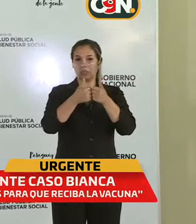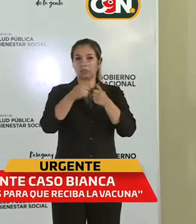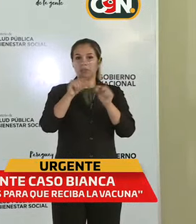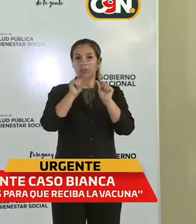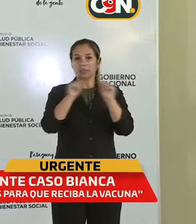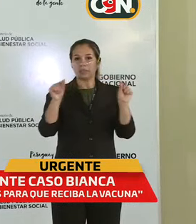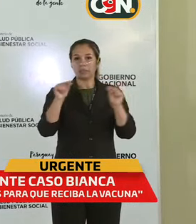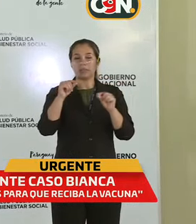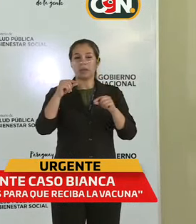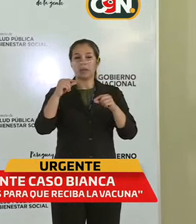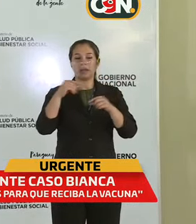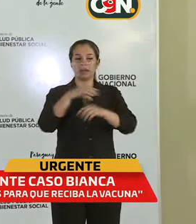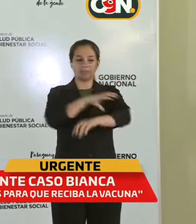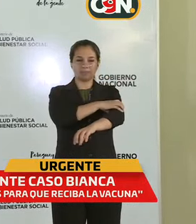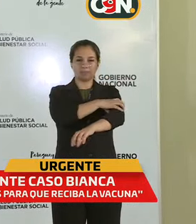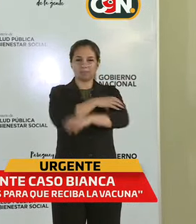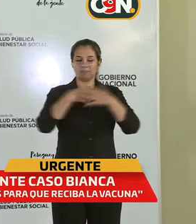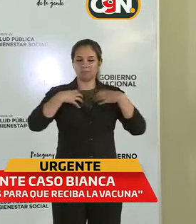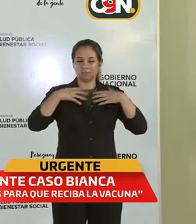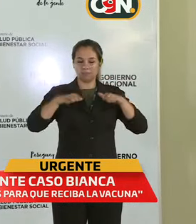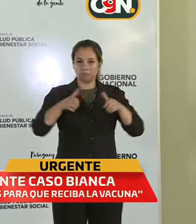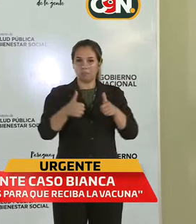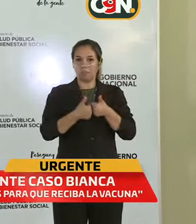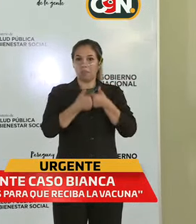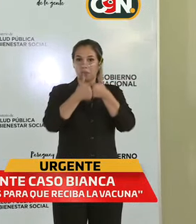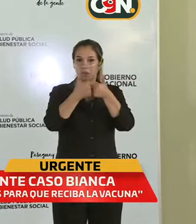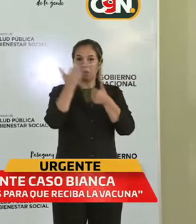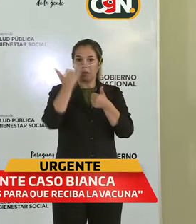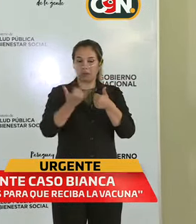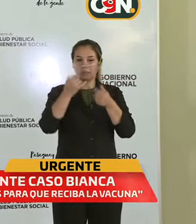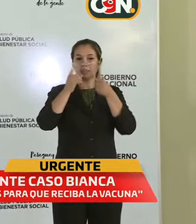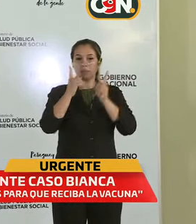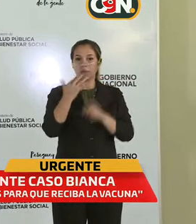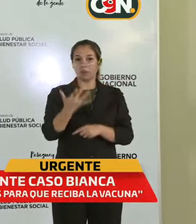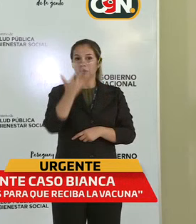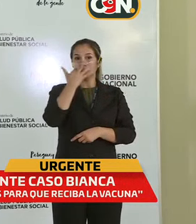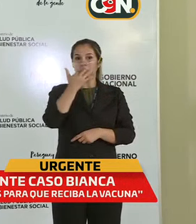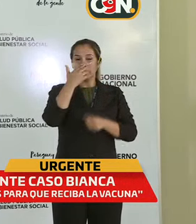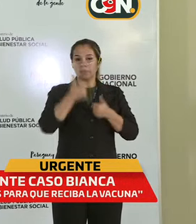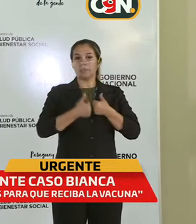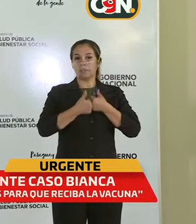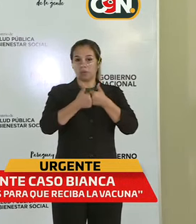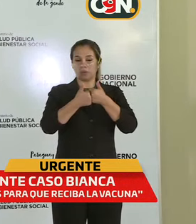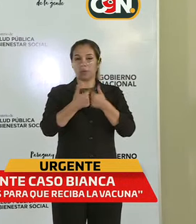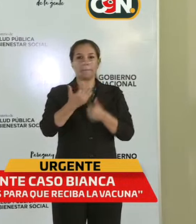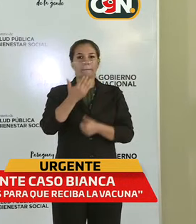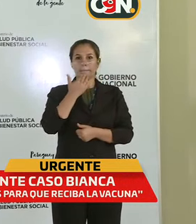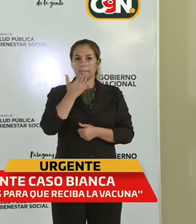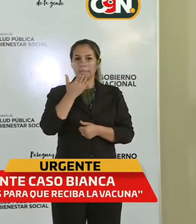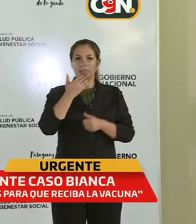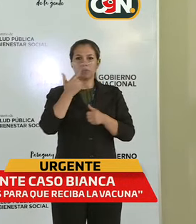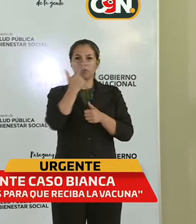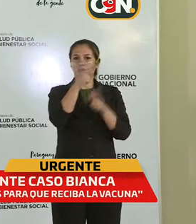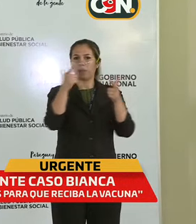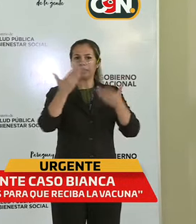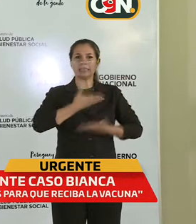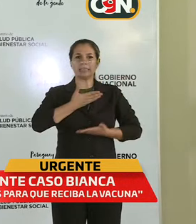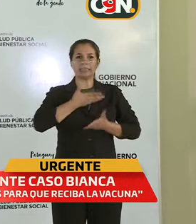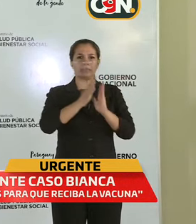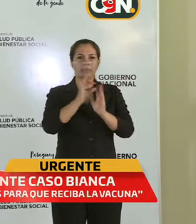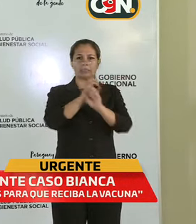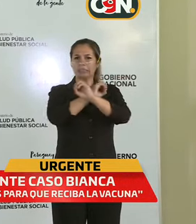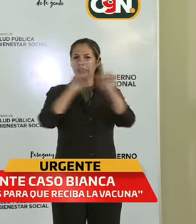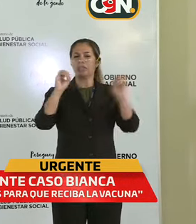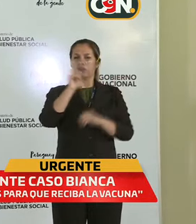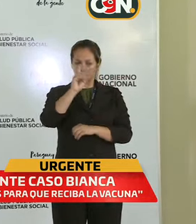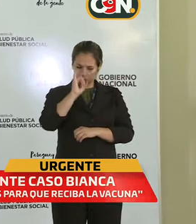cuestión muscular, ¿verdad?, y respiratoria, pero ella no es que no está recibiendo tratamiento